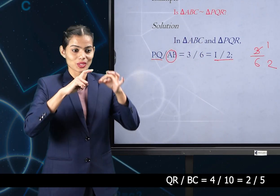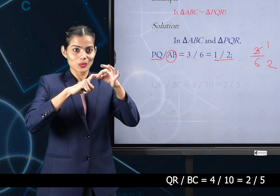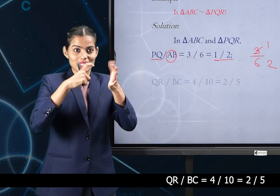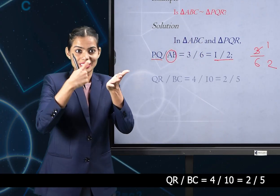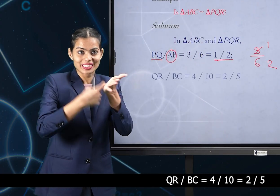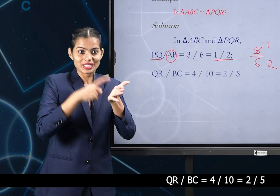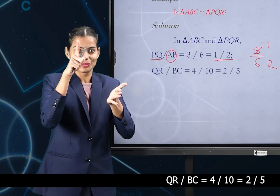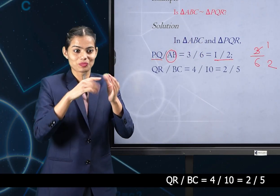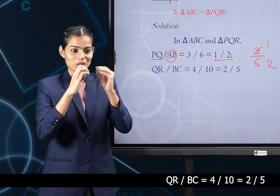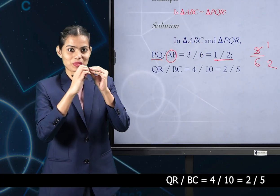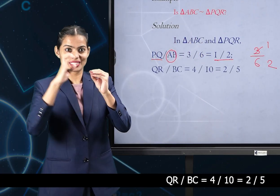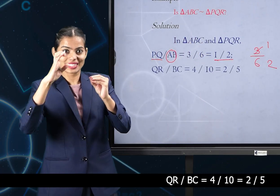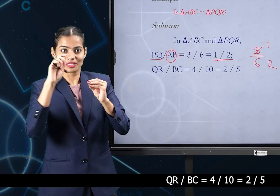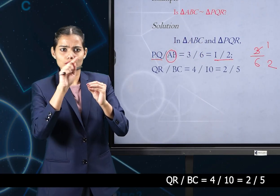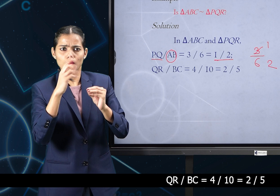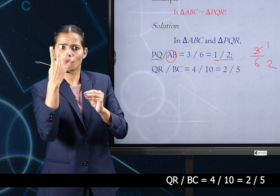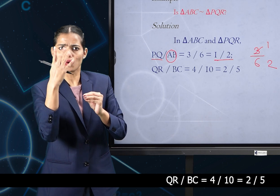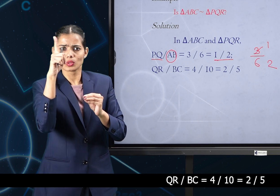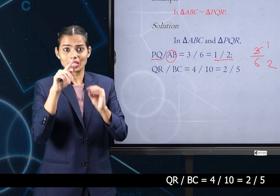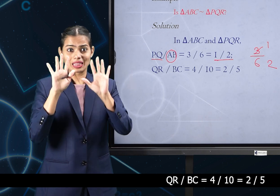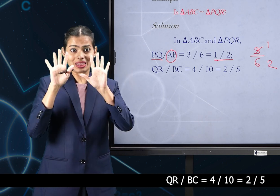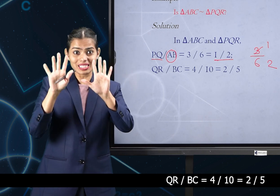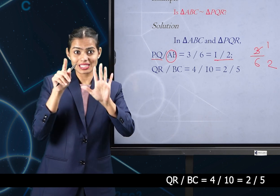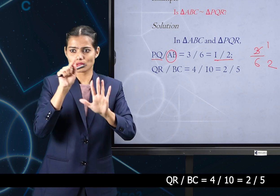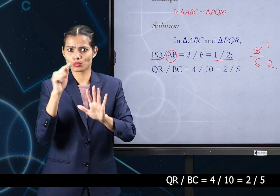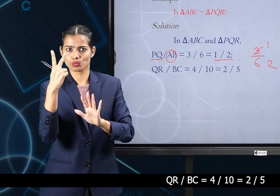QR by BC is equal to 4 by 10 is equal to 2 by 5.